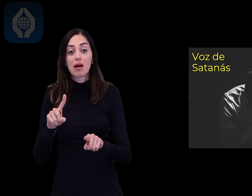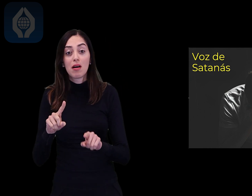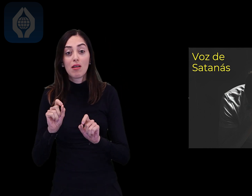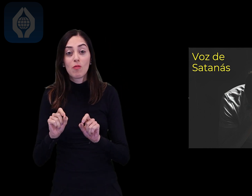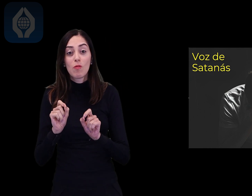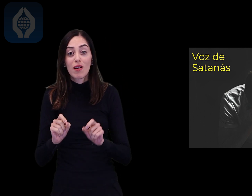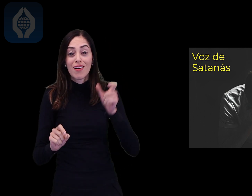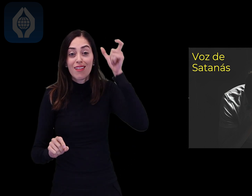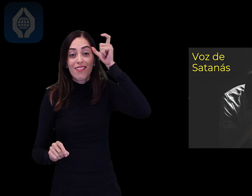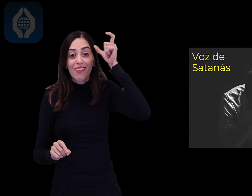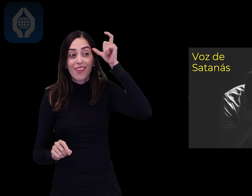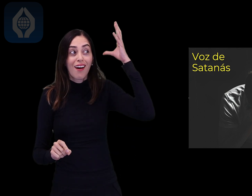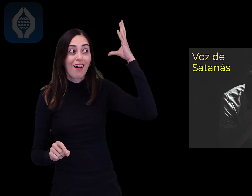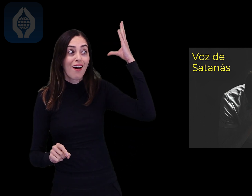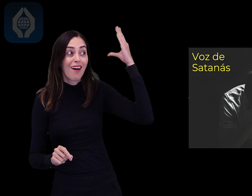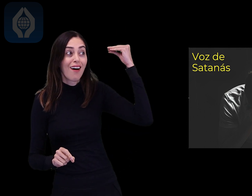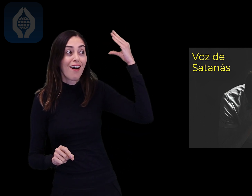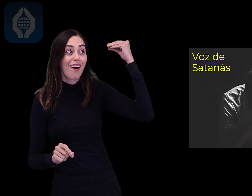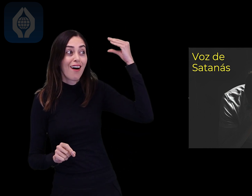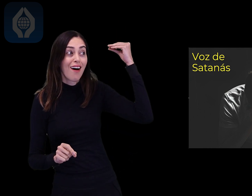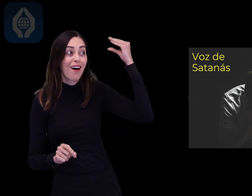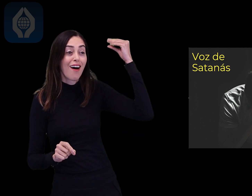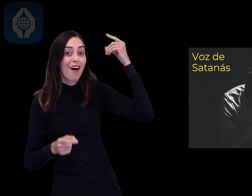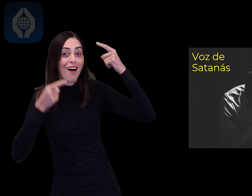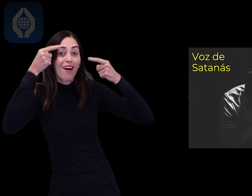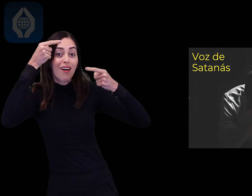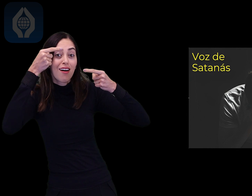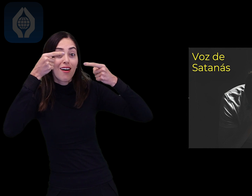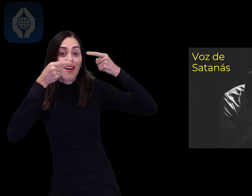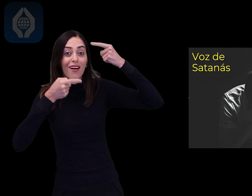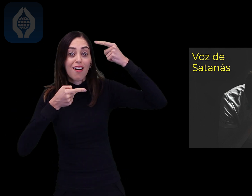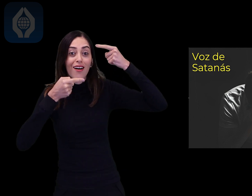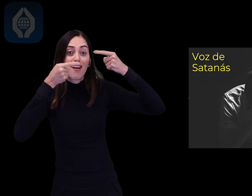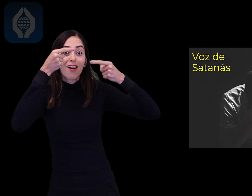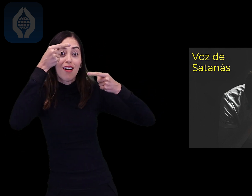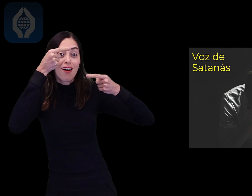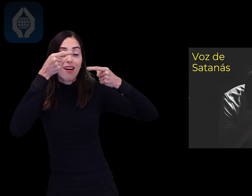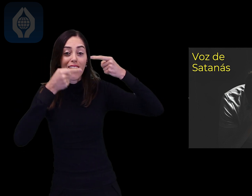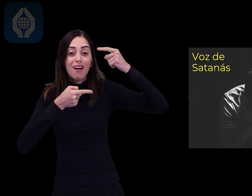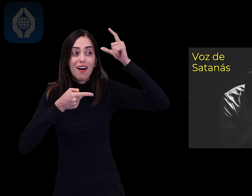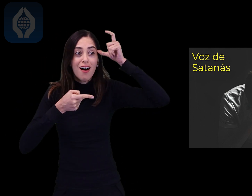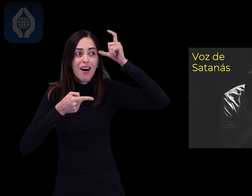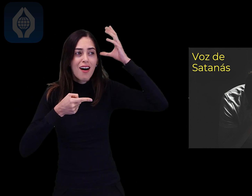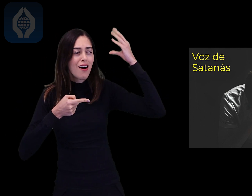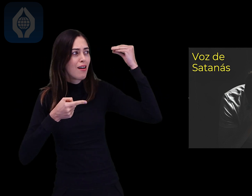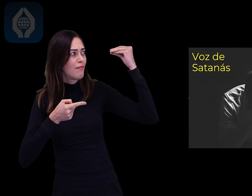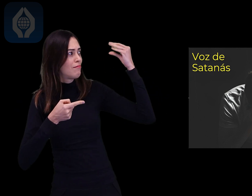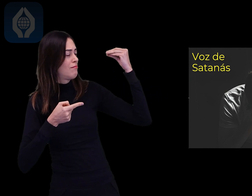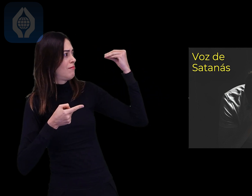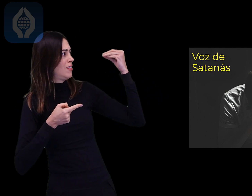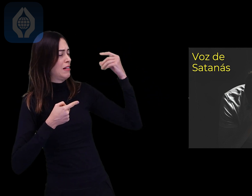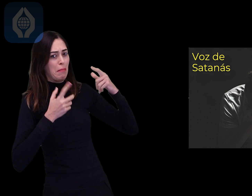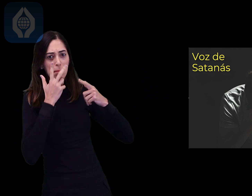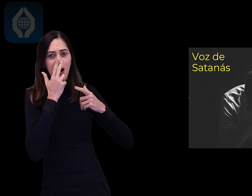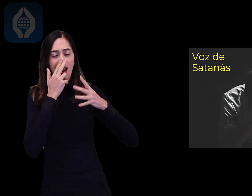Mas, porque Satanás também fala às nossas mentes, algumas vezes é como se estivesse acontecendo uma guerra dentro de